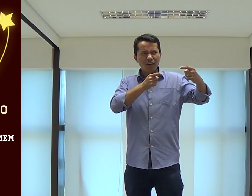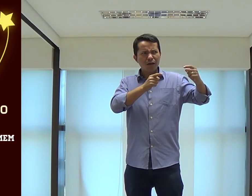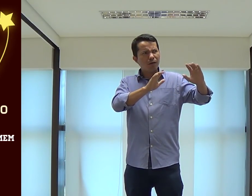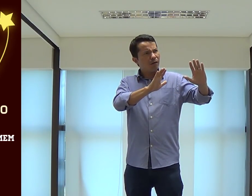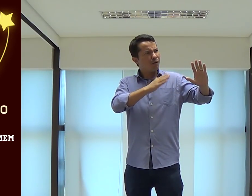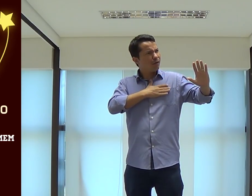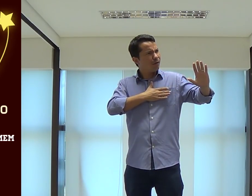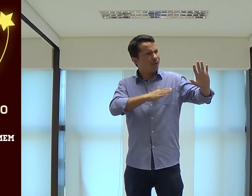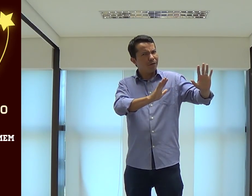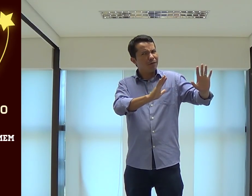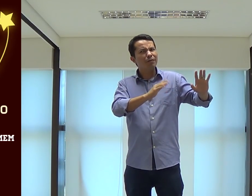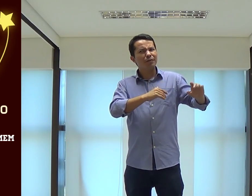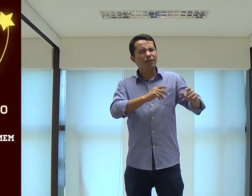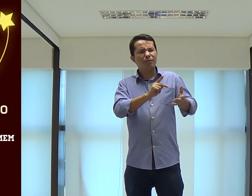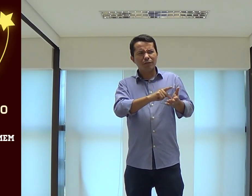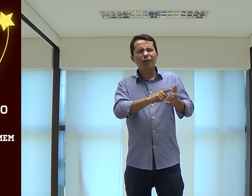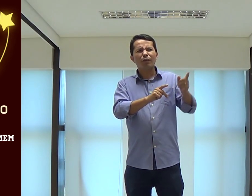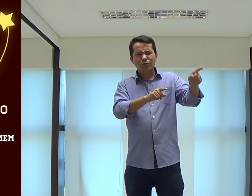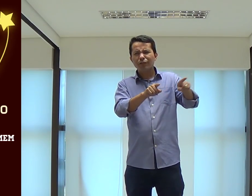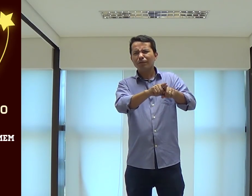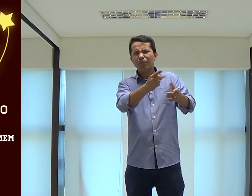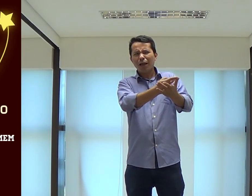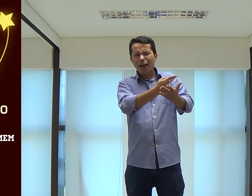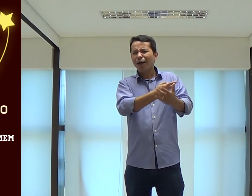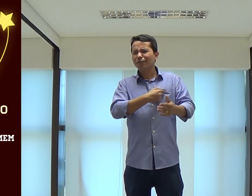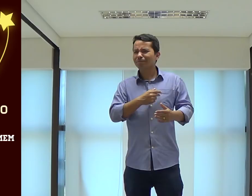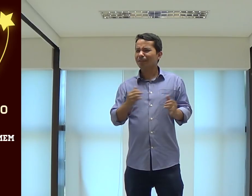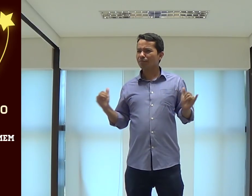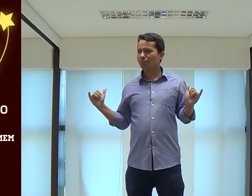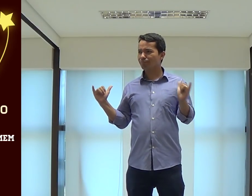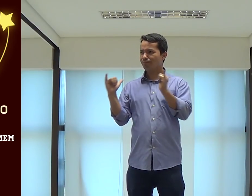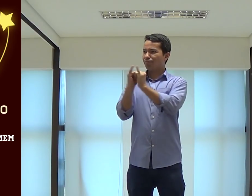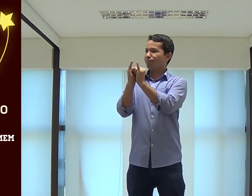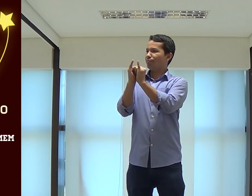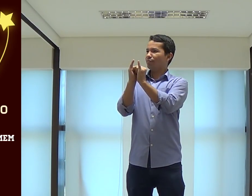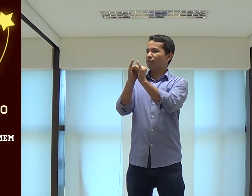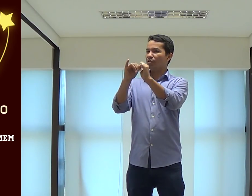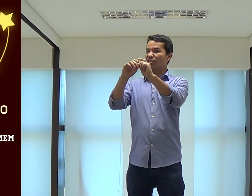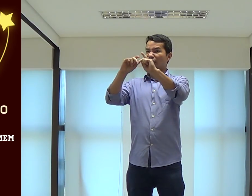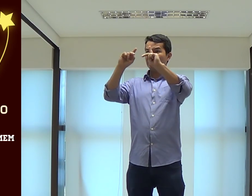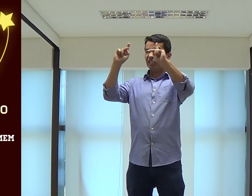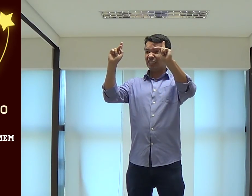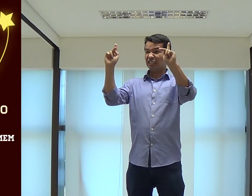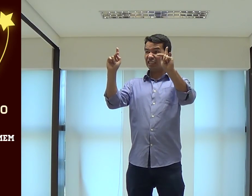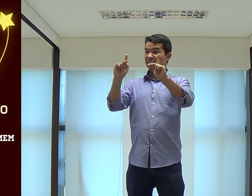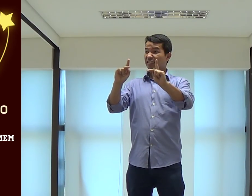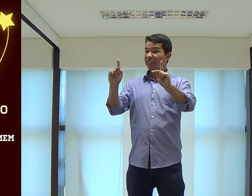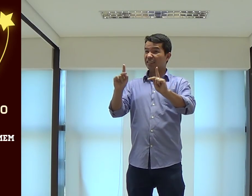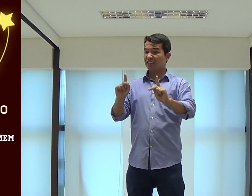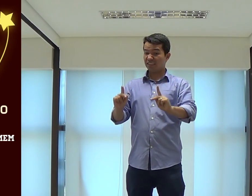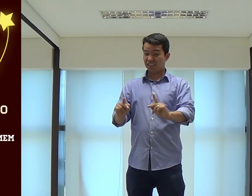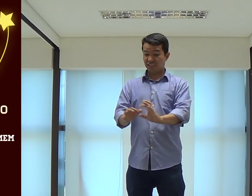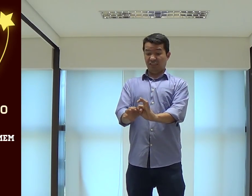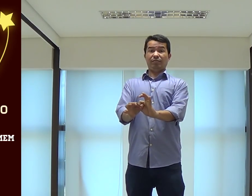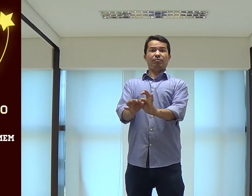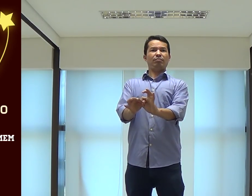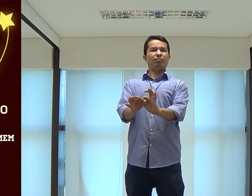comecei a discutir com ele. Não, não, peraí, não é esse objetivo. Não, é verdade, você também tá errado. E houve aquele perdão. E na hora veio aquela